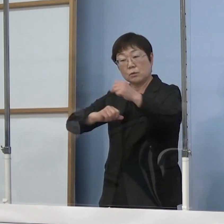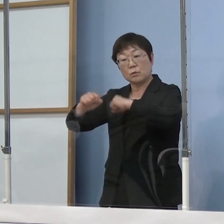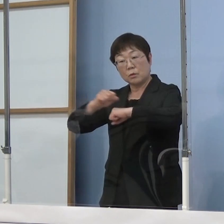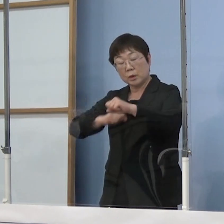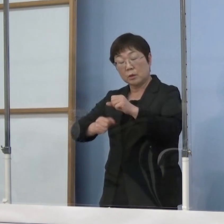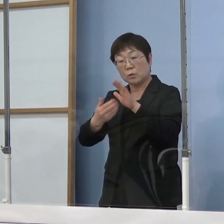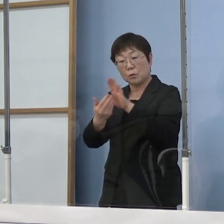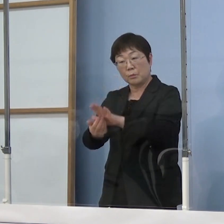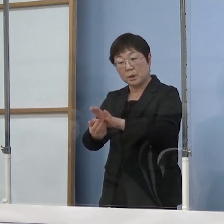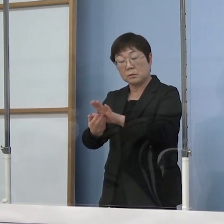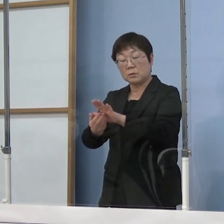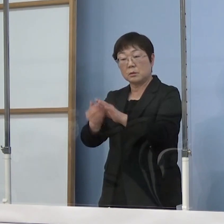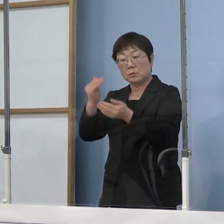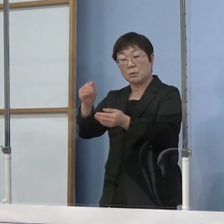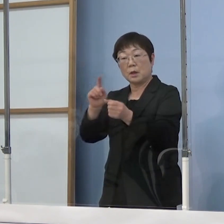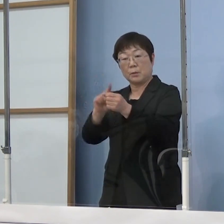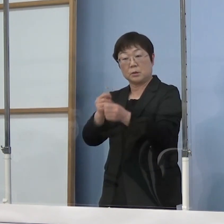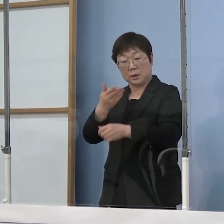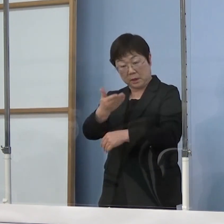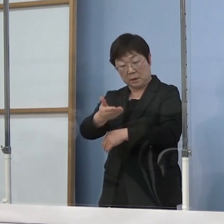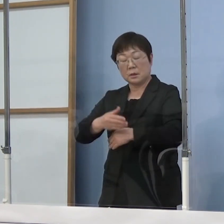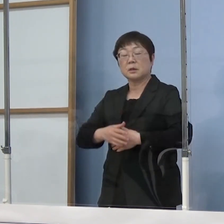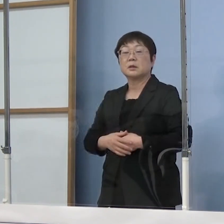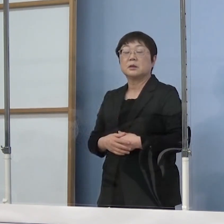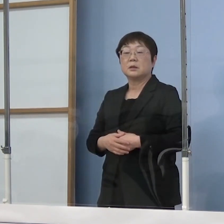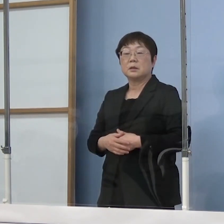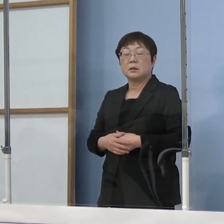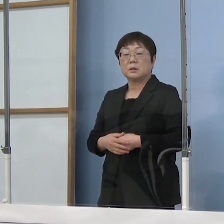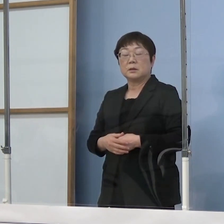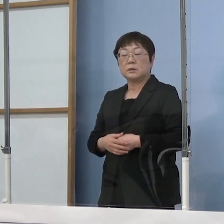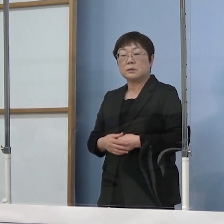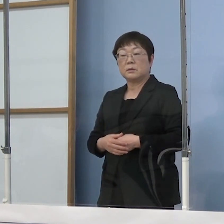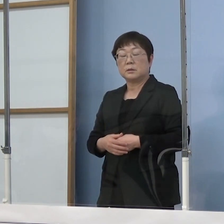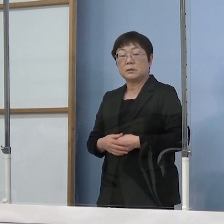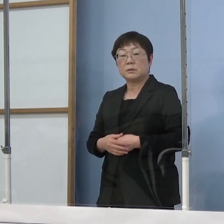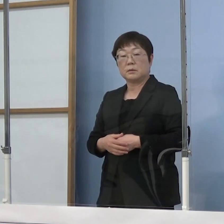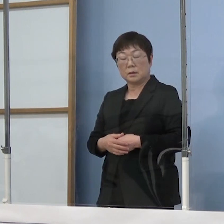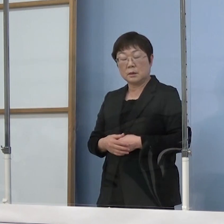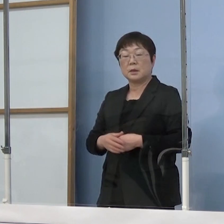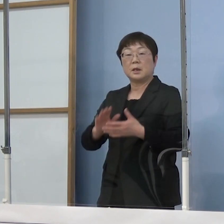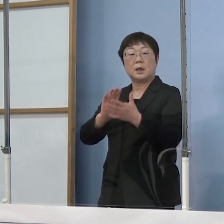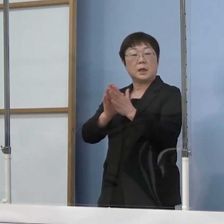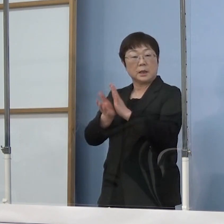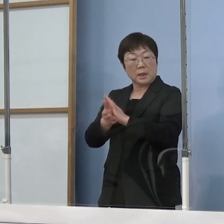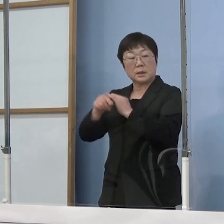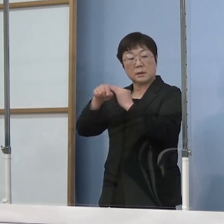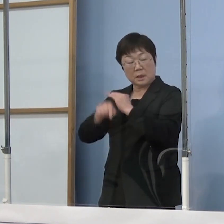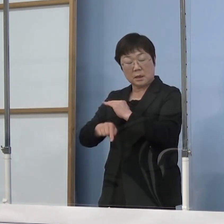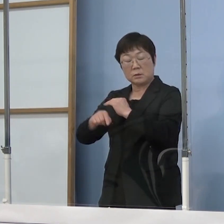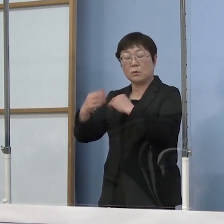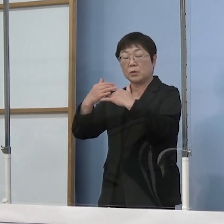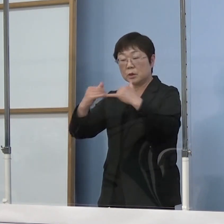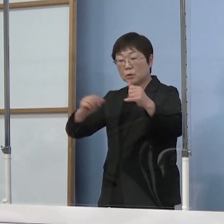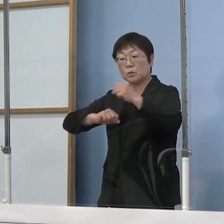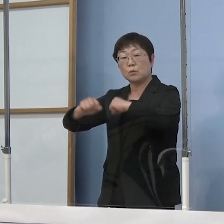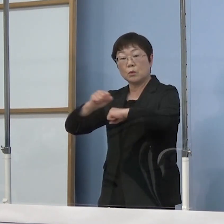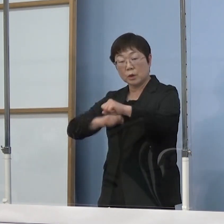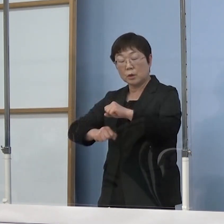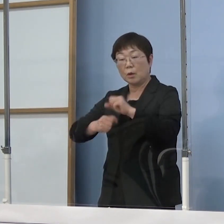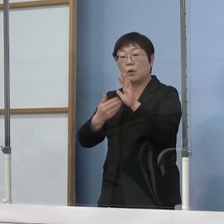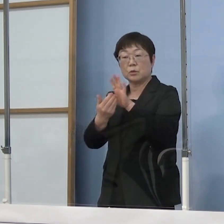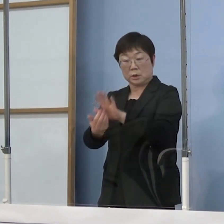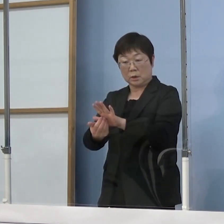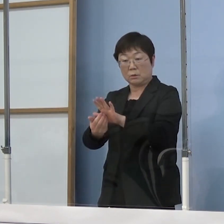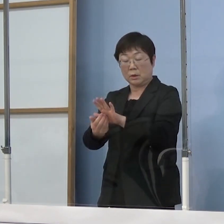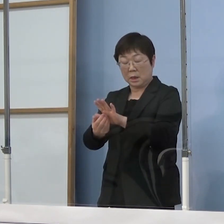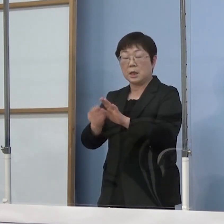大きな目的という理解ですし、 もちろん、県内での人流を防ぐと、これはまず大きな目的